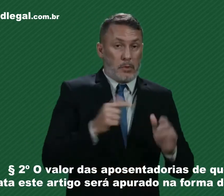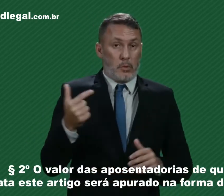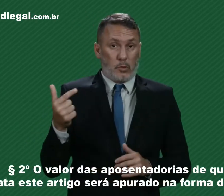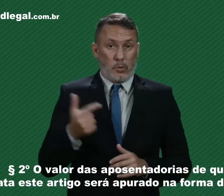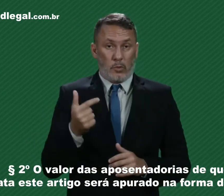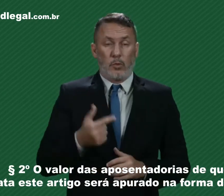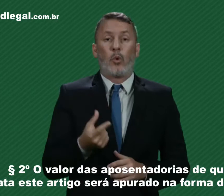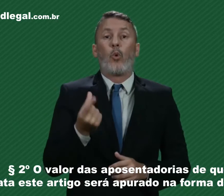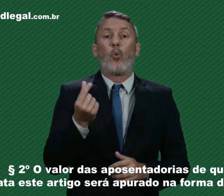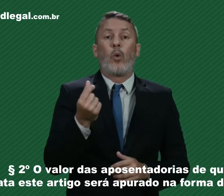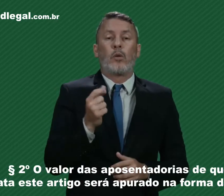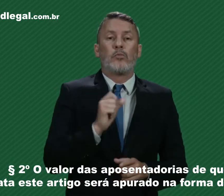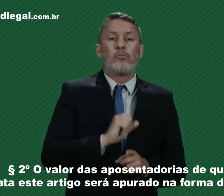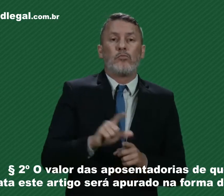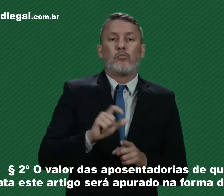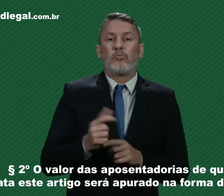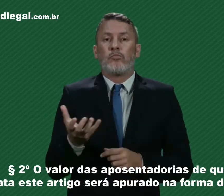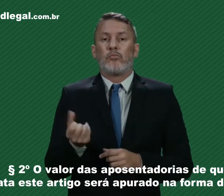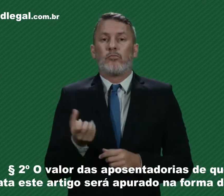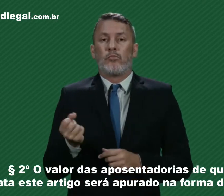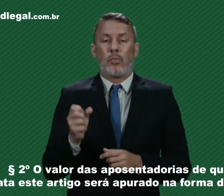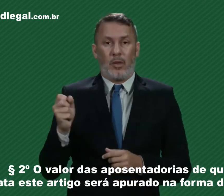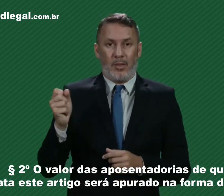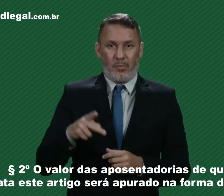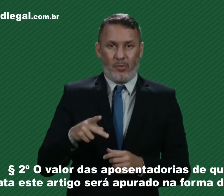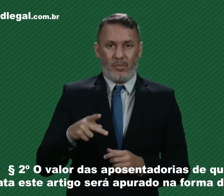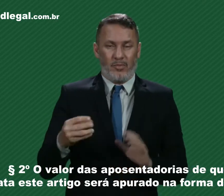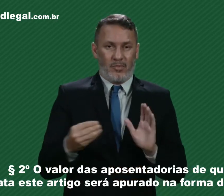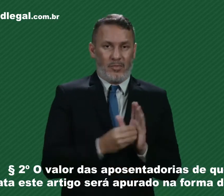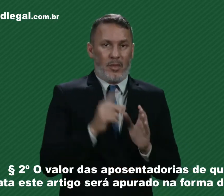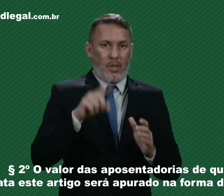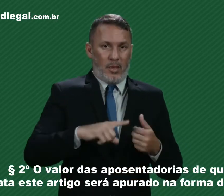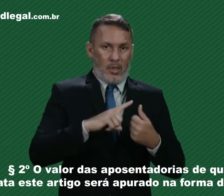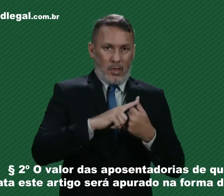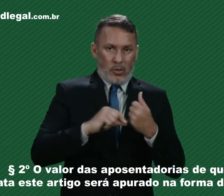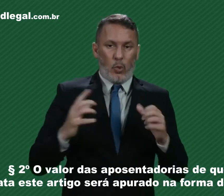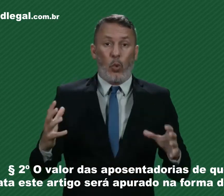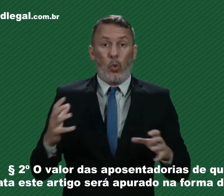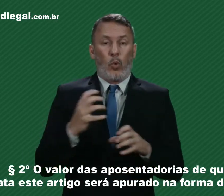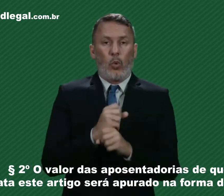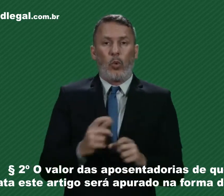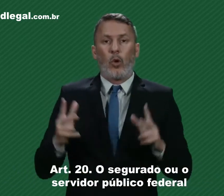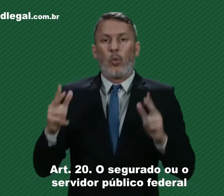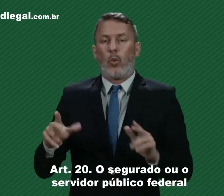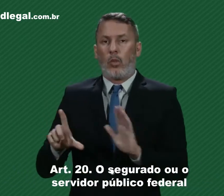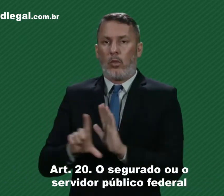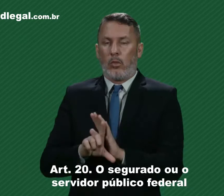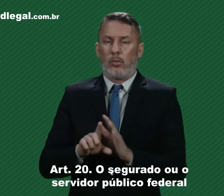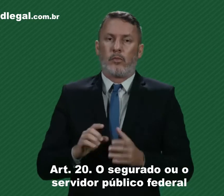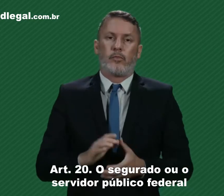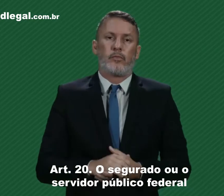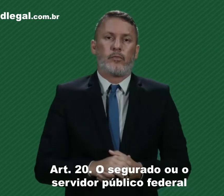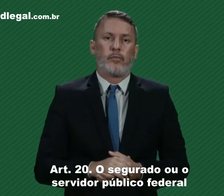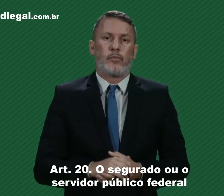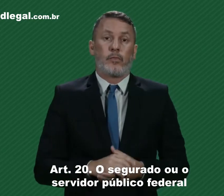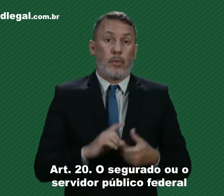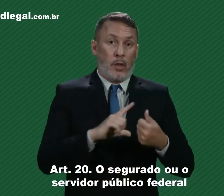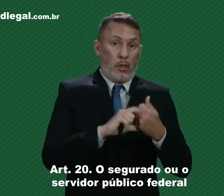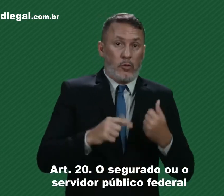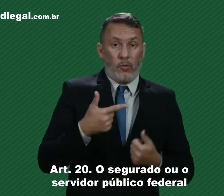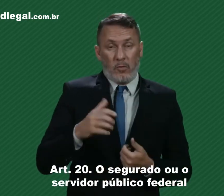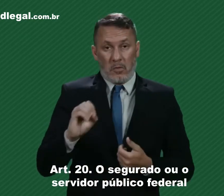2º. O valor das aposentadorias de que trata este artigo será apurado na forma da lei. Artigo 20.